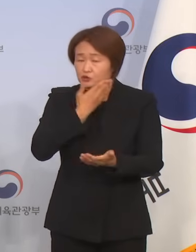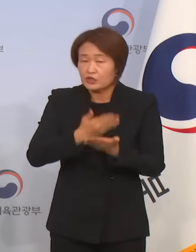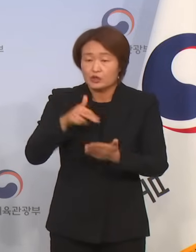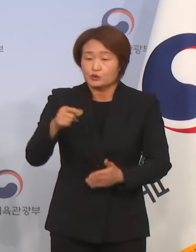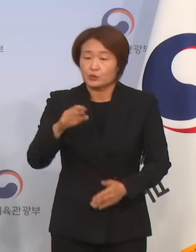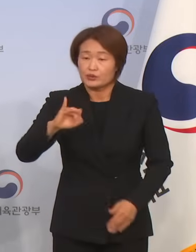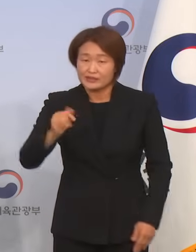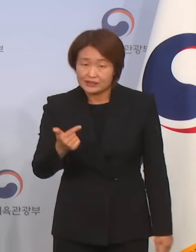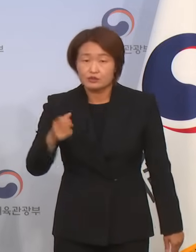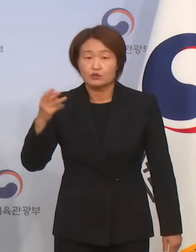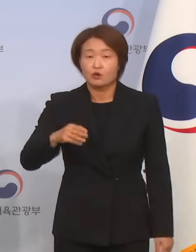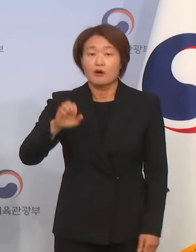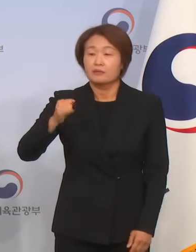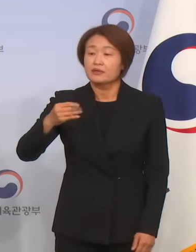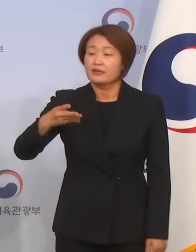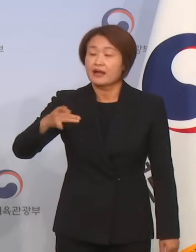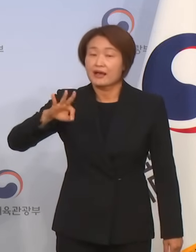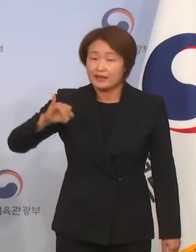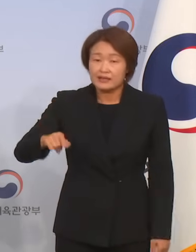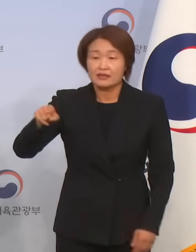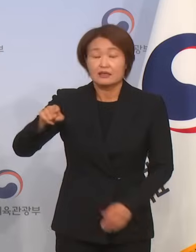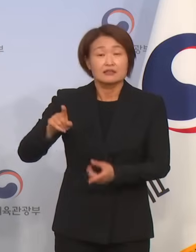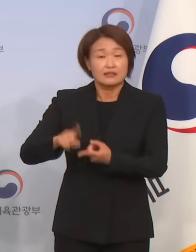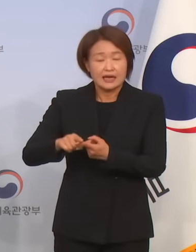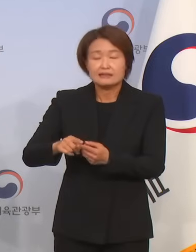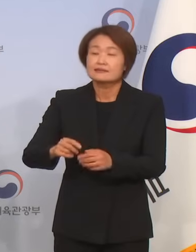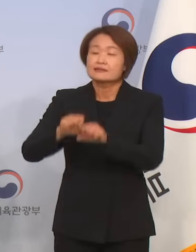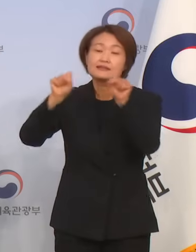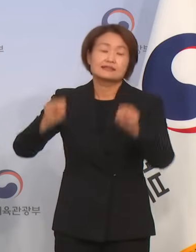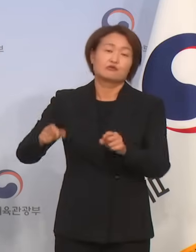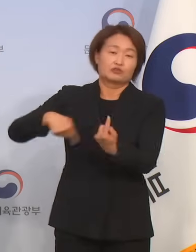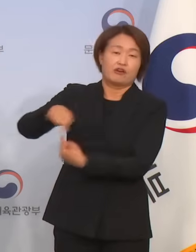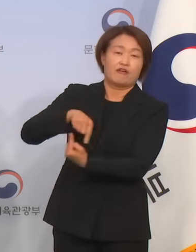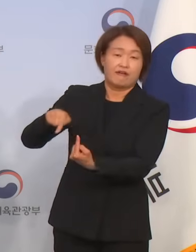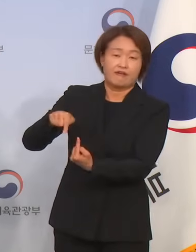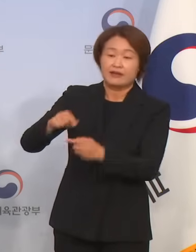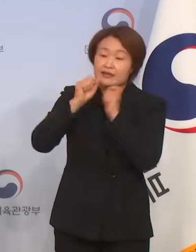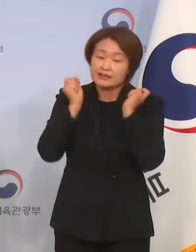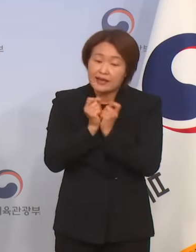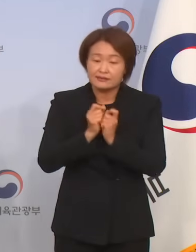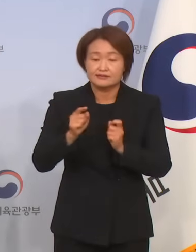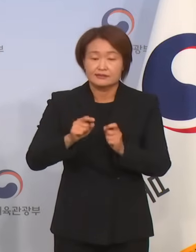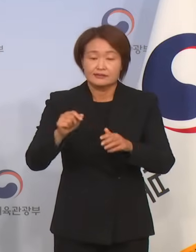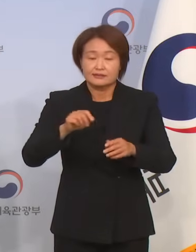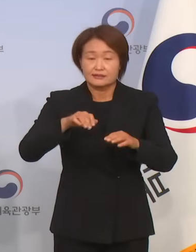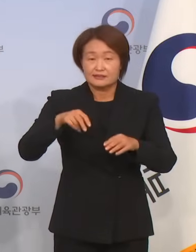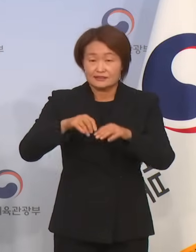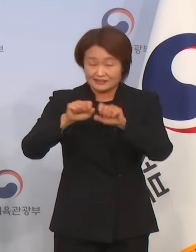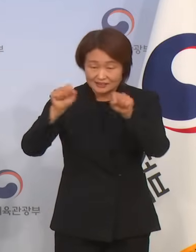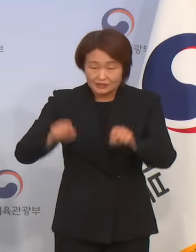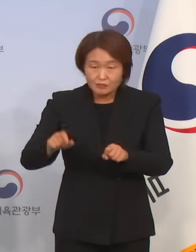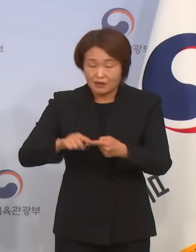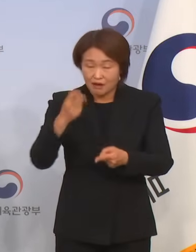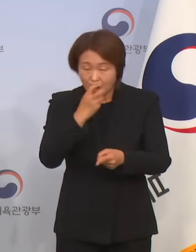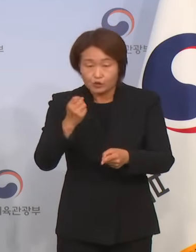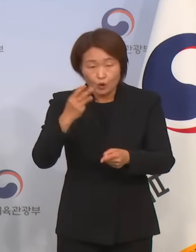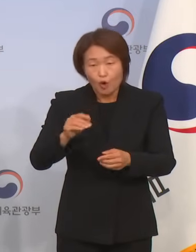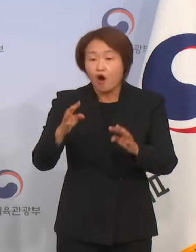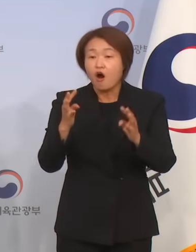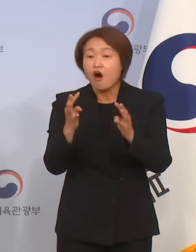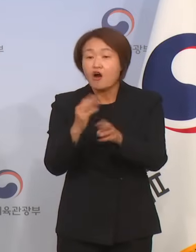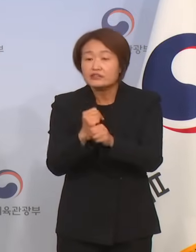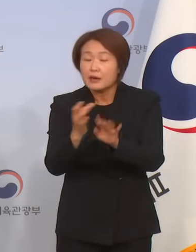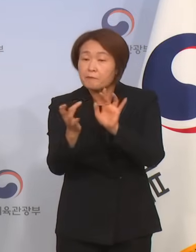KFA, 플레이 KFA 등의 시스템을 운영하면서 개인정보를 처리한 자의 식별정보,